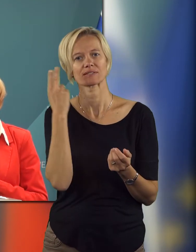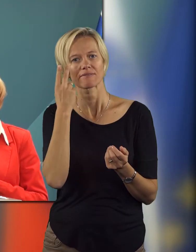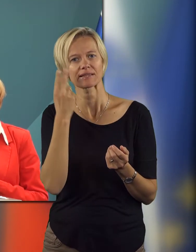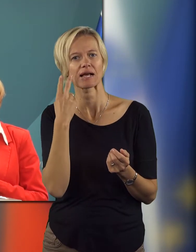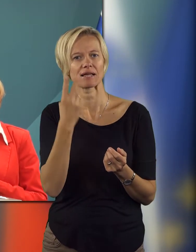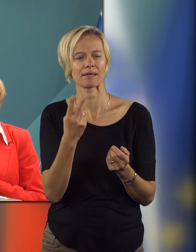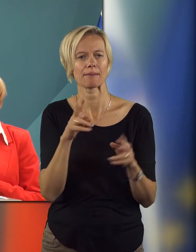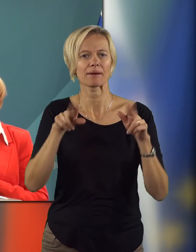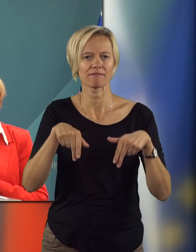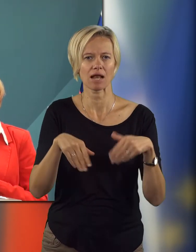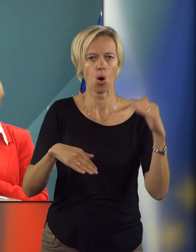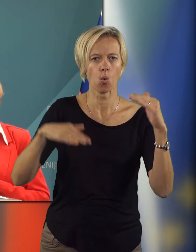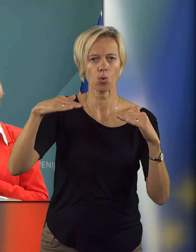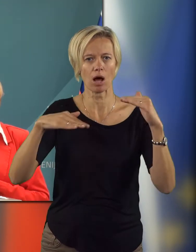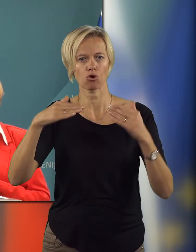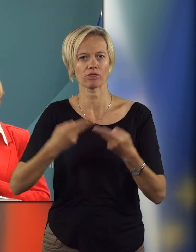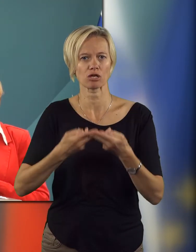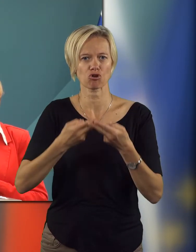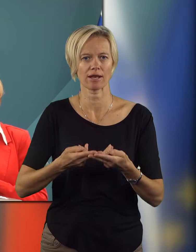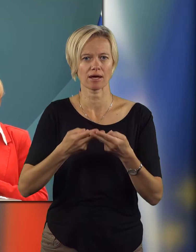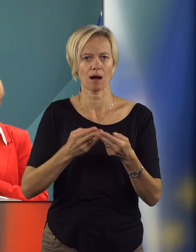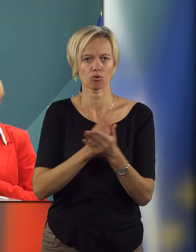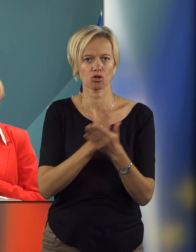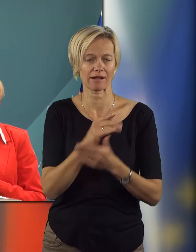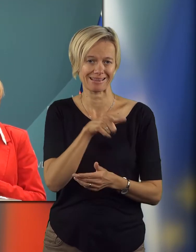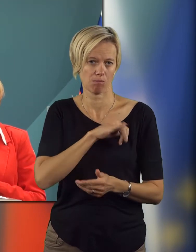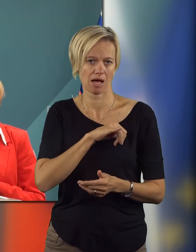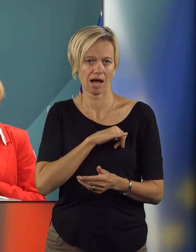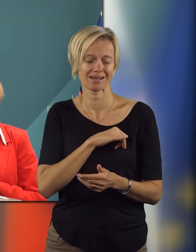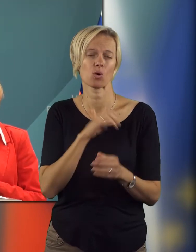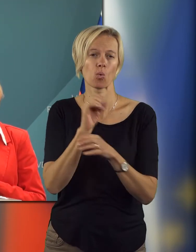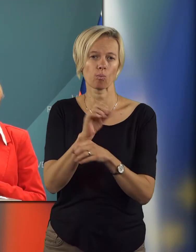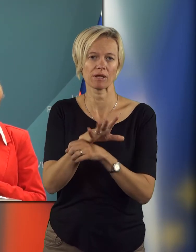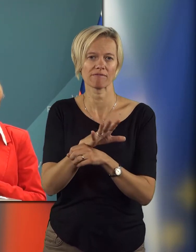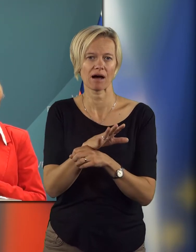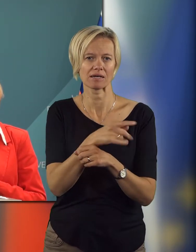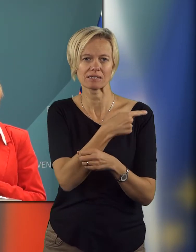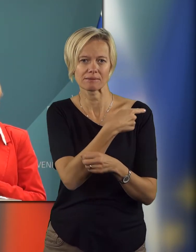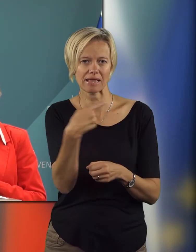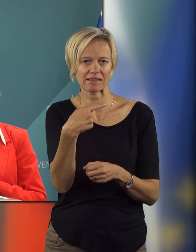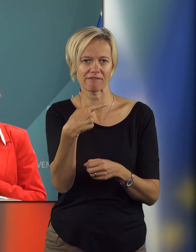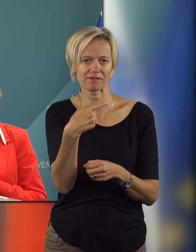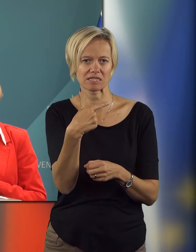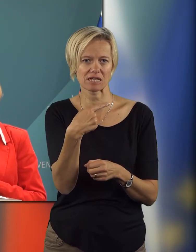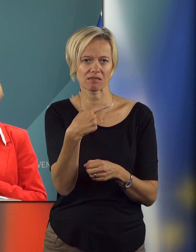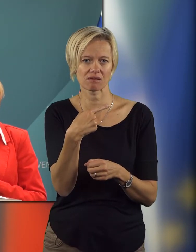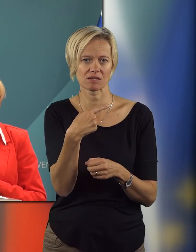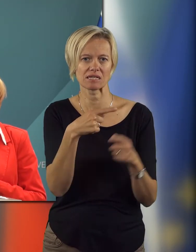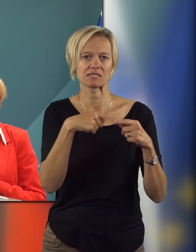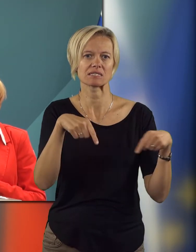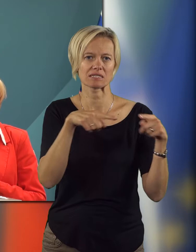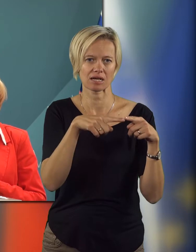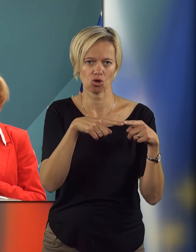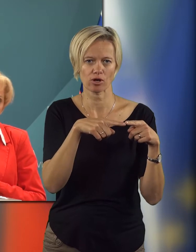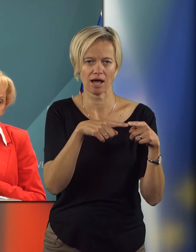na pravila uravnoteženega poslovanja te blagajne, vpliva tudi na deficit sektorja države,